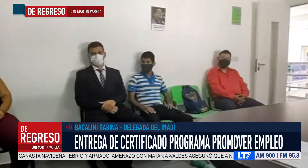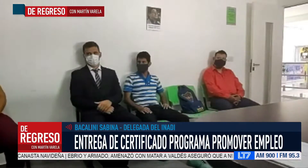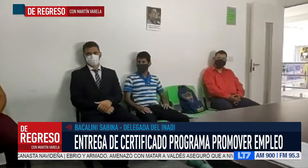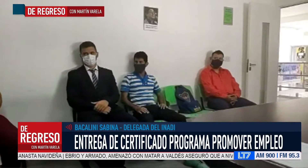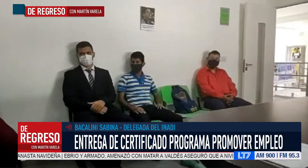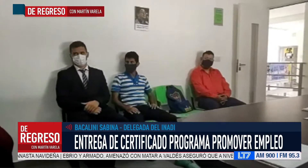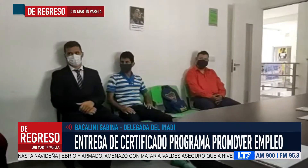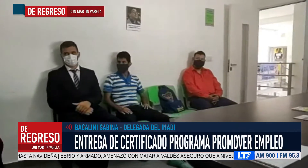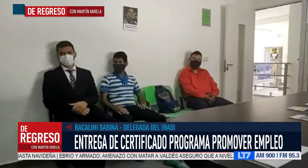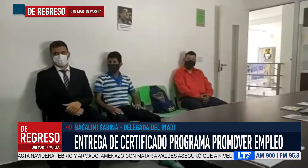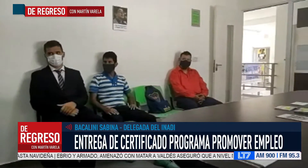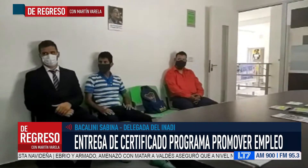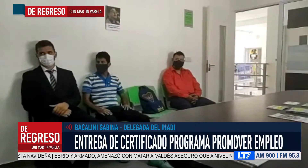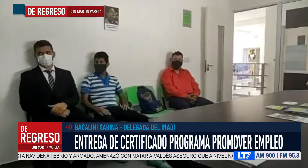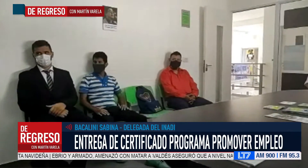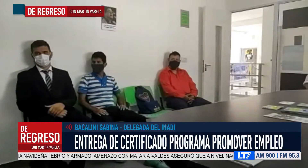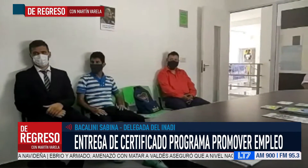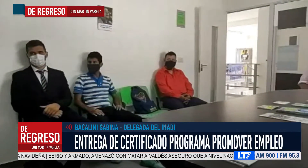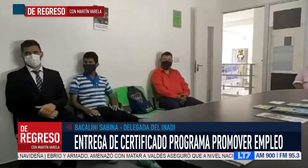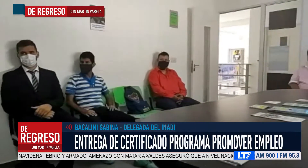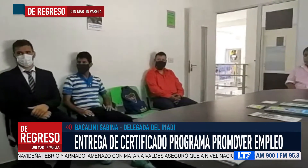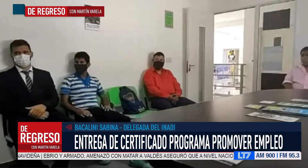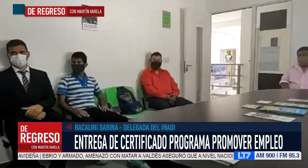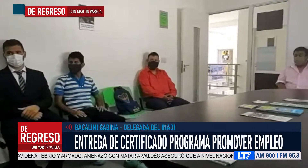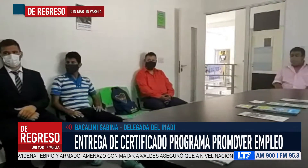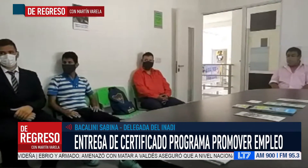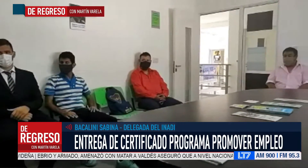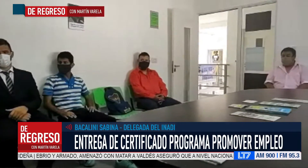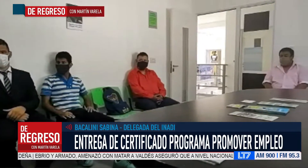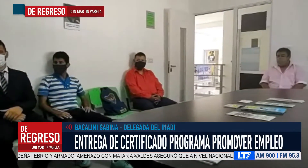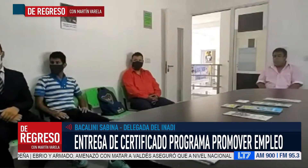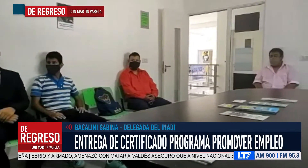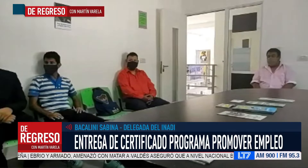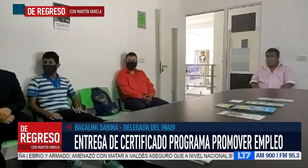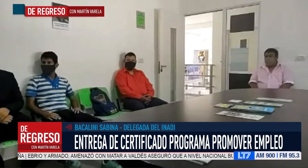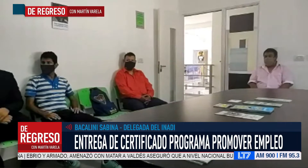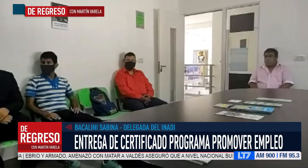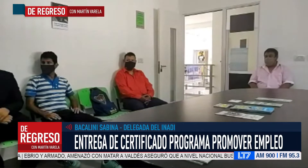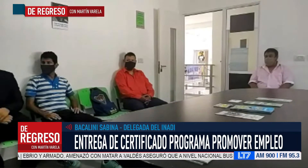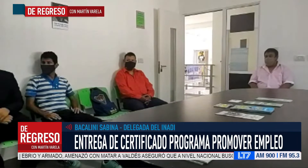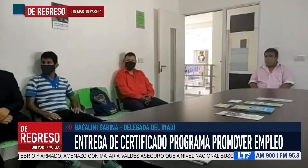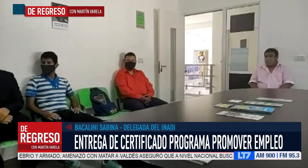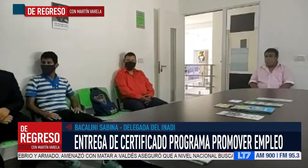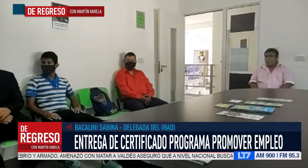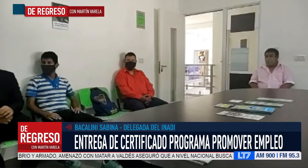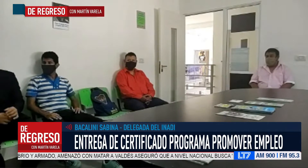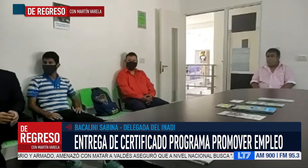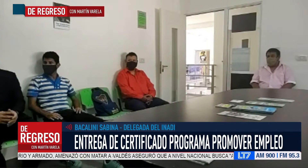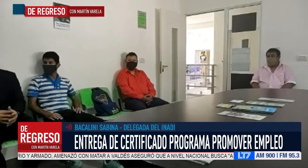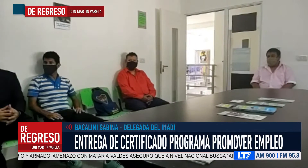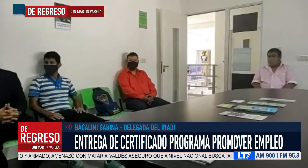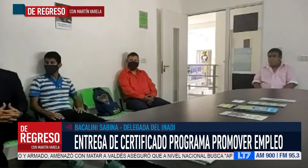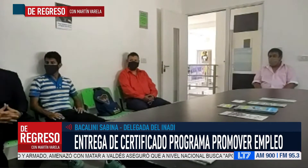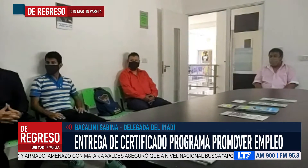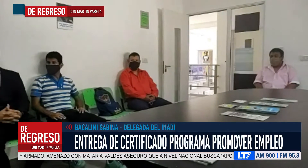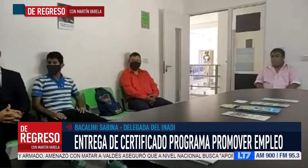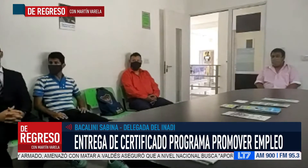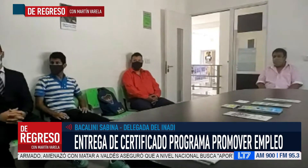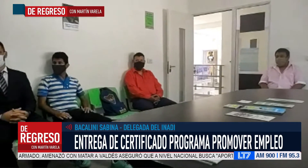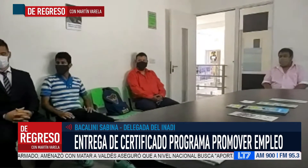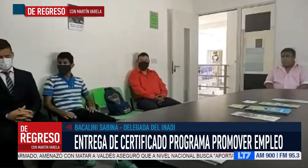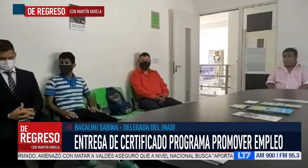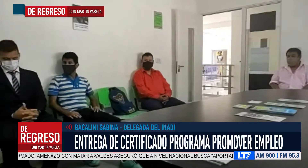tratar de evitarlo, bueno, seguir concientizando, por supuesto, pero bueno, es un poco armar una mesa, rever los